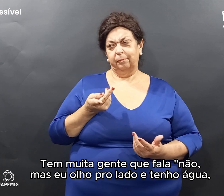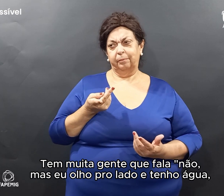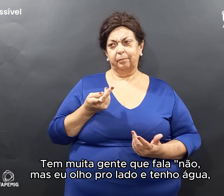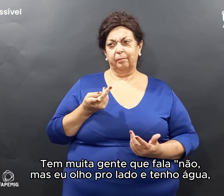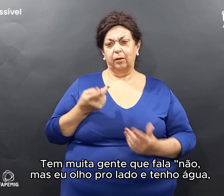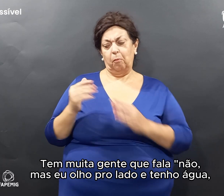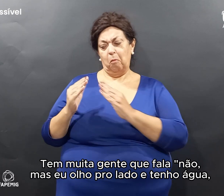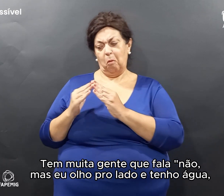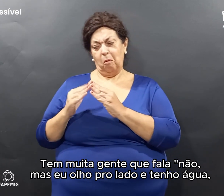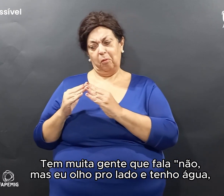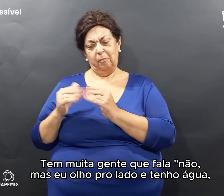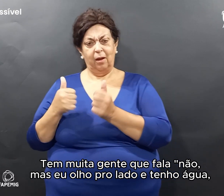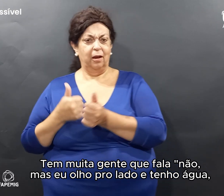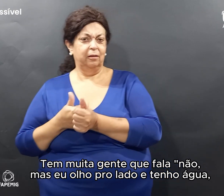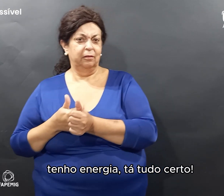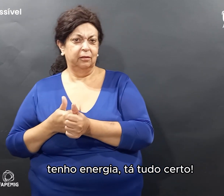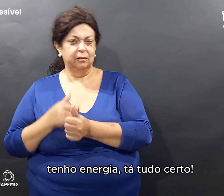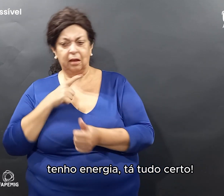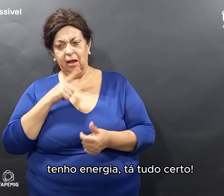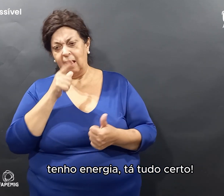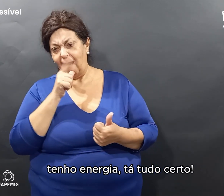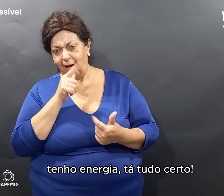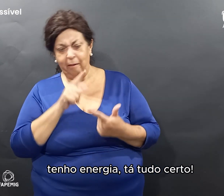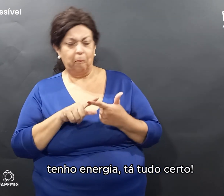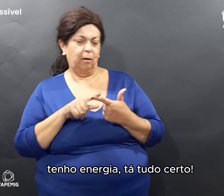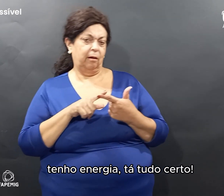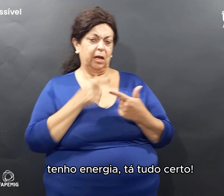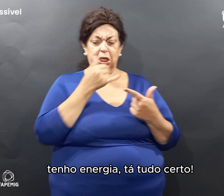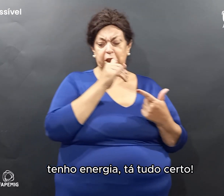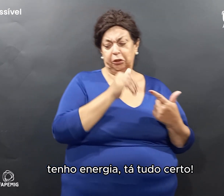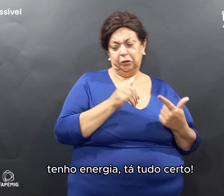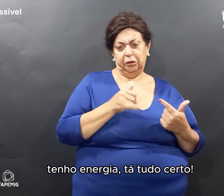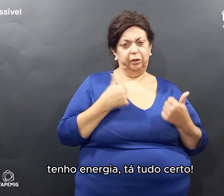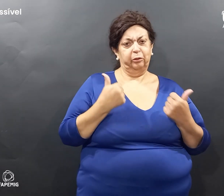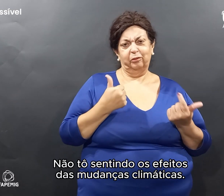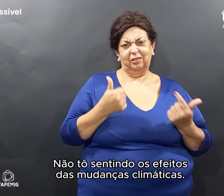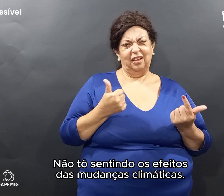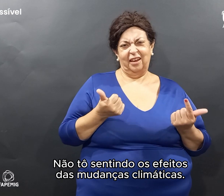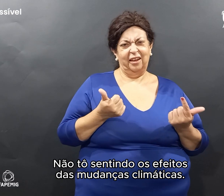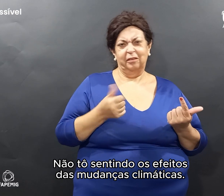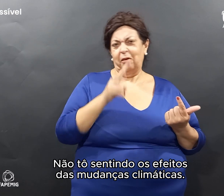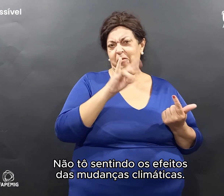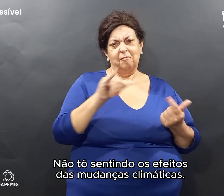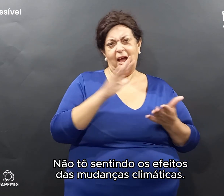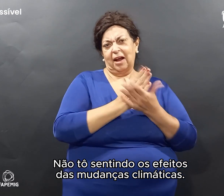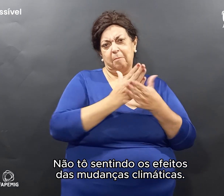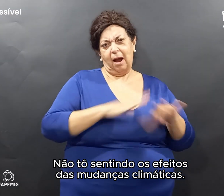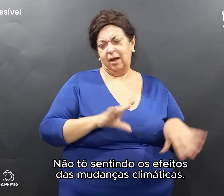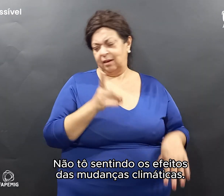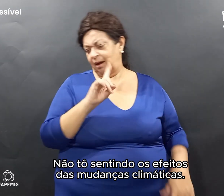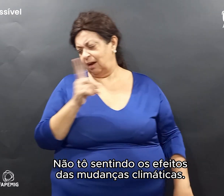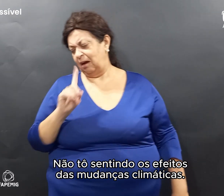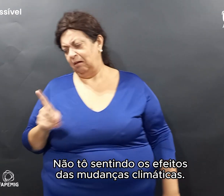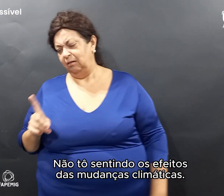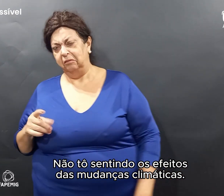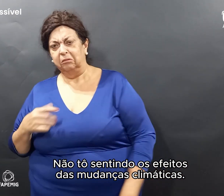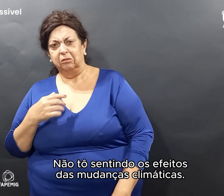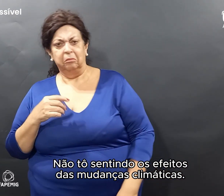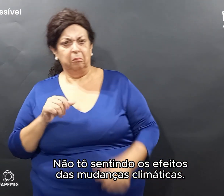lado e tenho água, tenho energia, tá tudo certo, não tô sentindo os efeitos das mudanças climáticas,